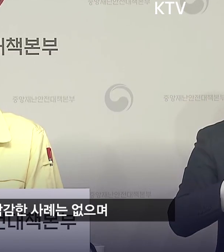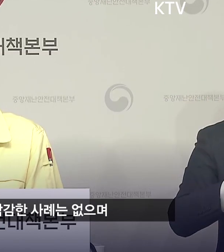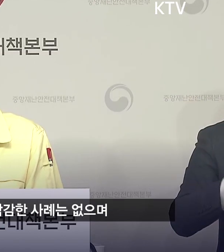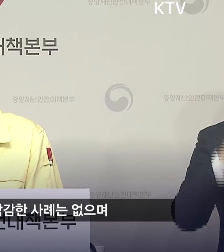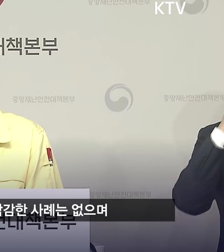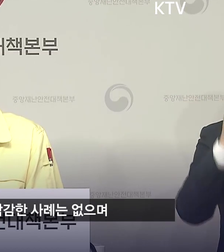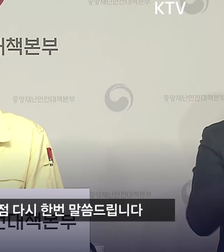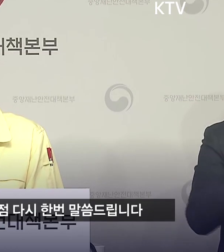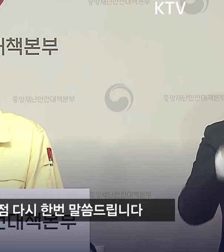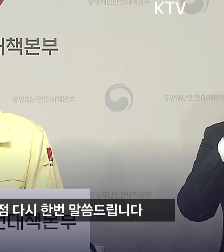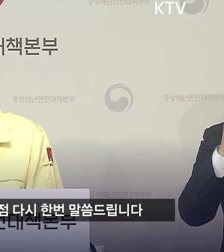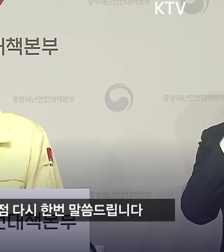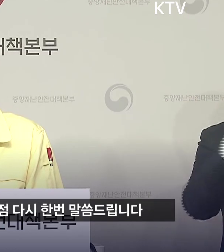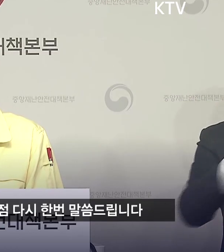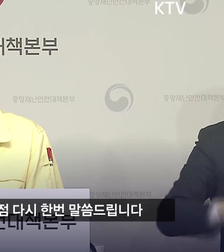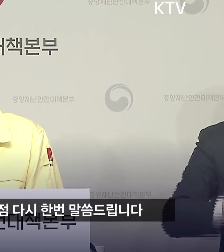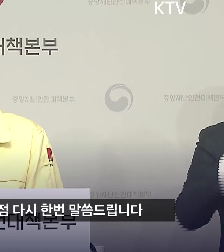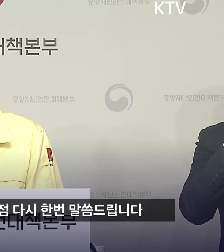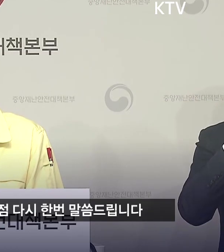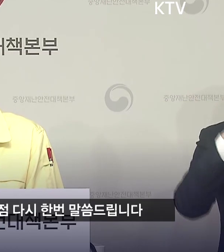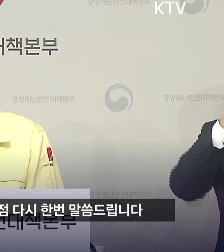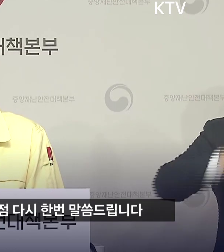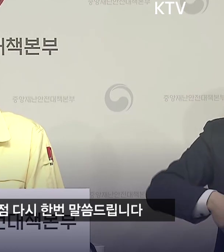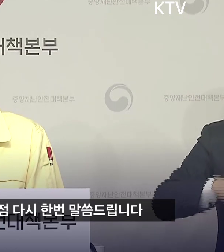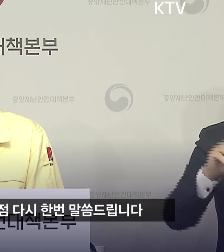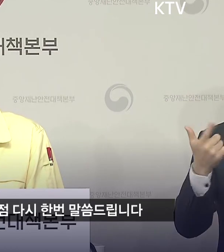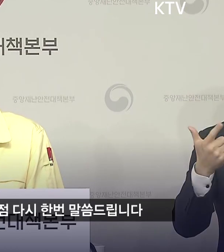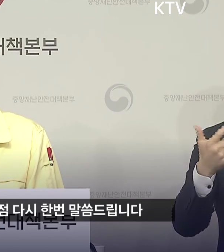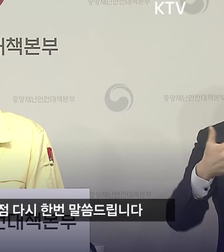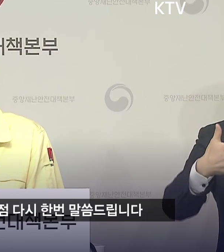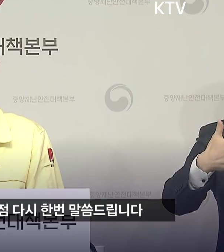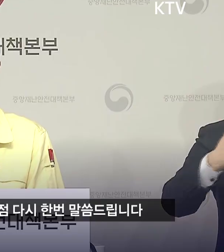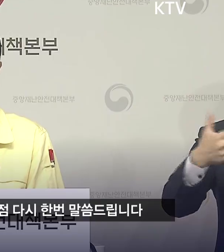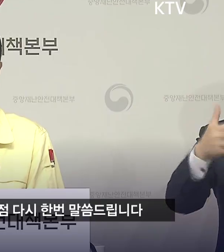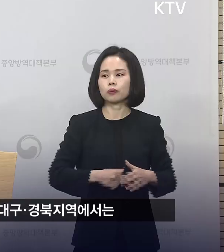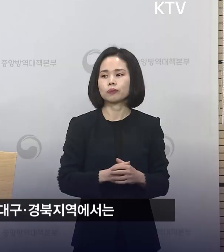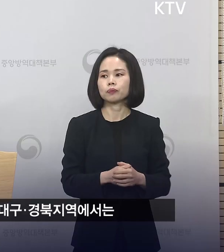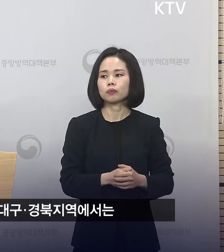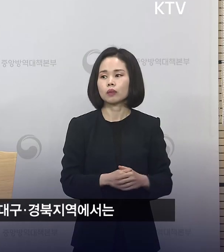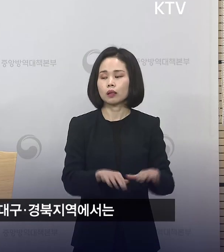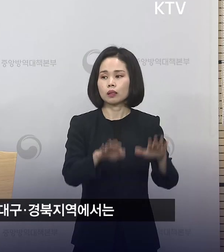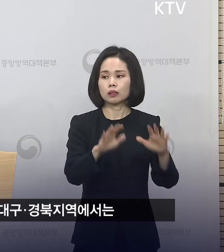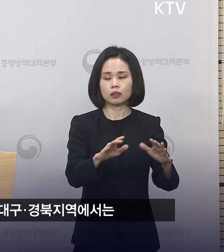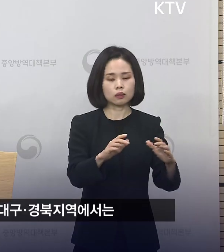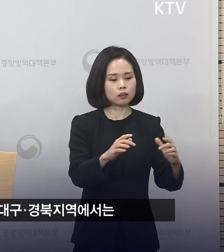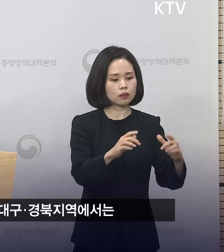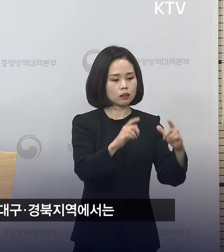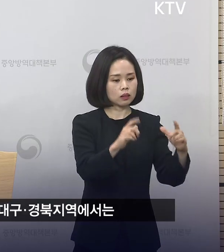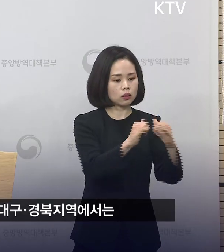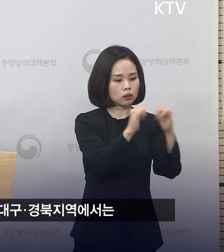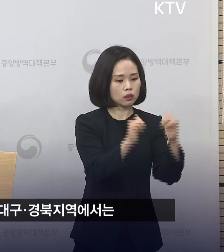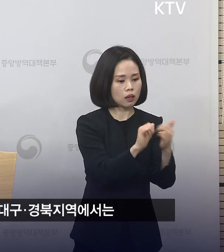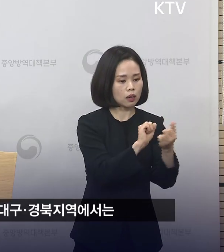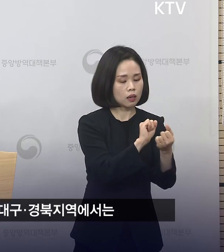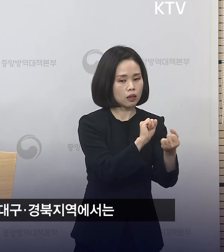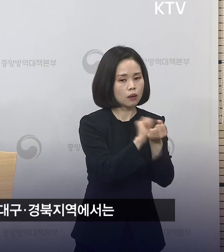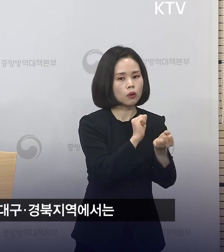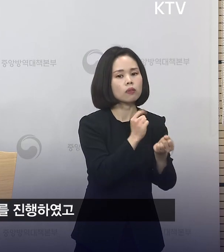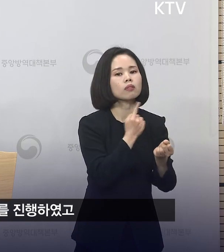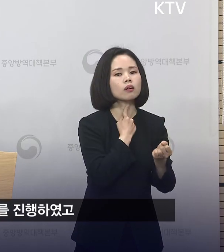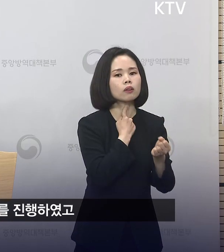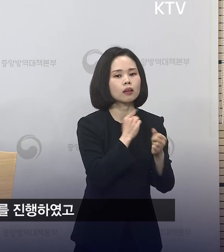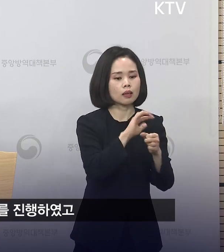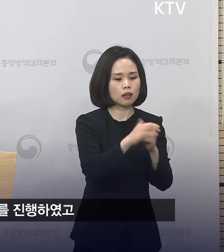사례는 없으며 모두 그대로 인정하고 있음을 다시 한번 말씀드립니다. 지역사회 감염이 있었던 대구 경북